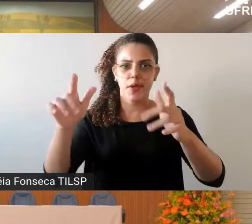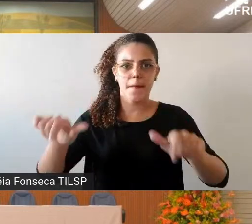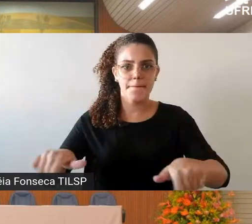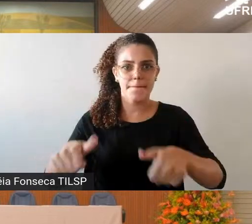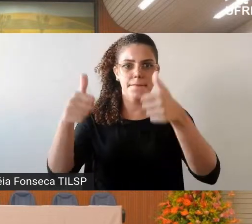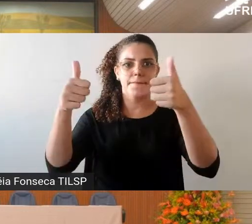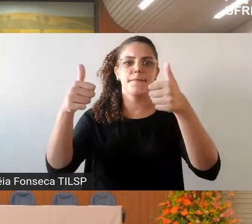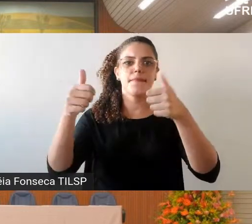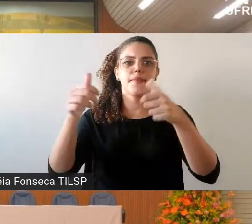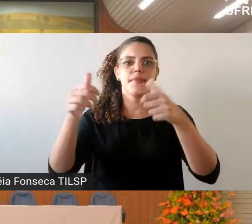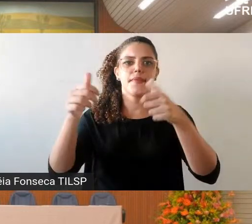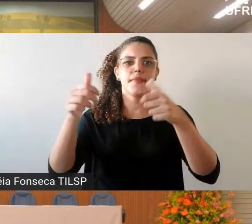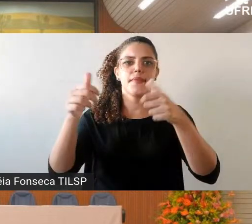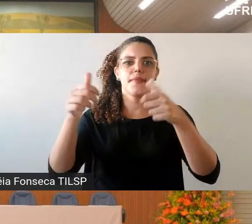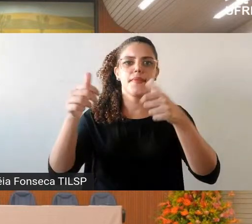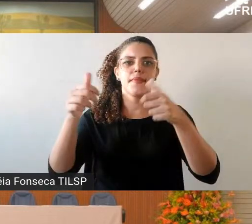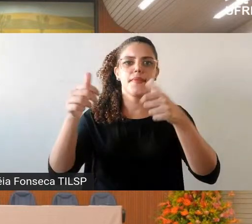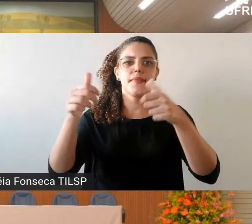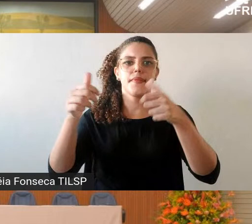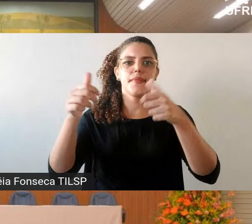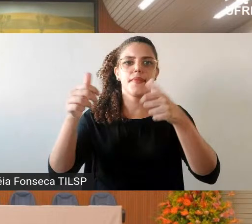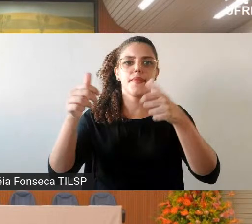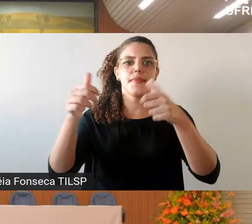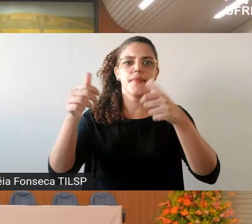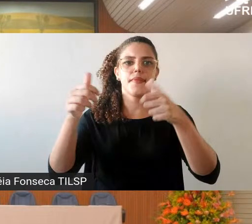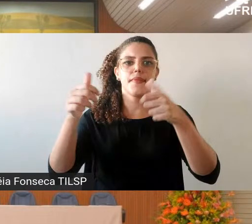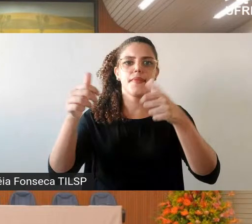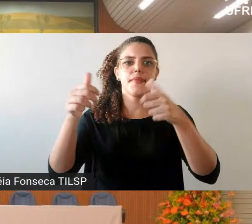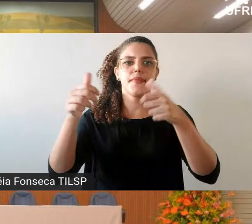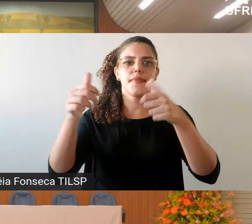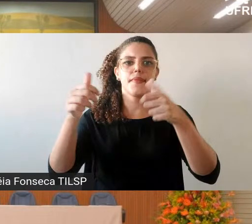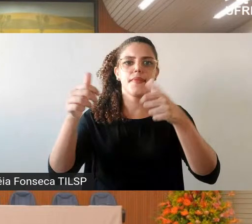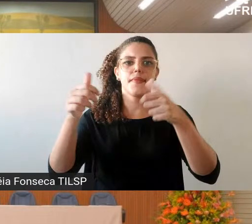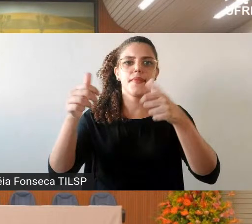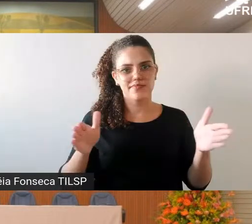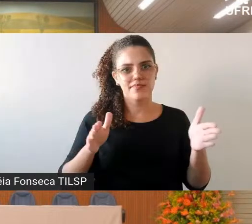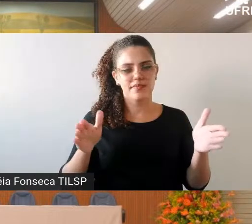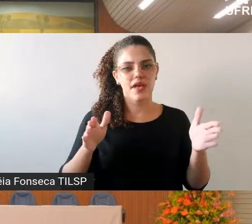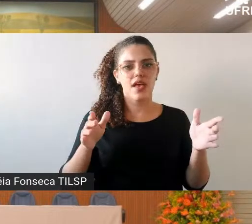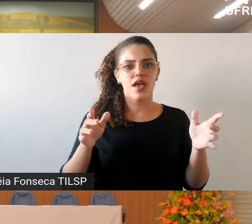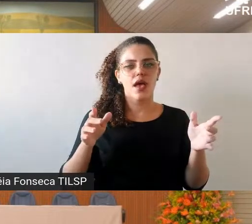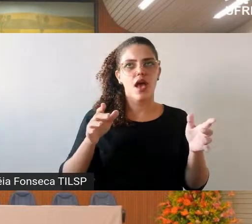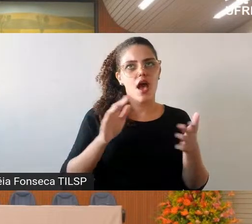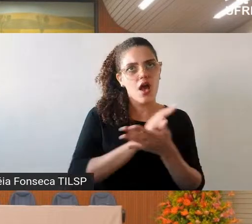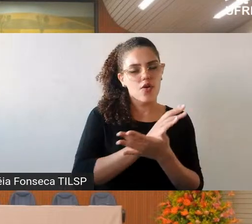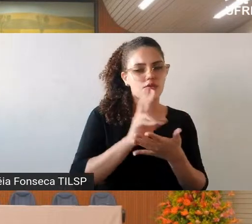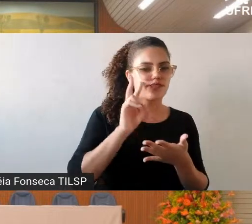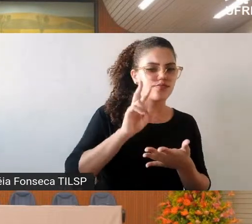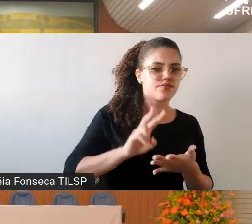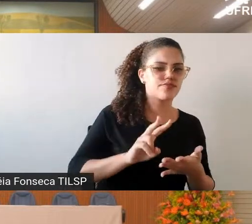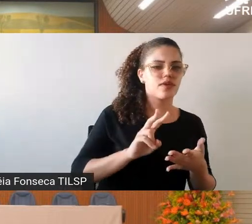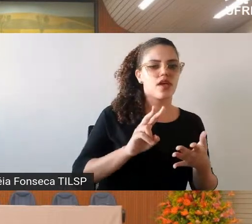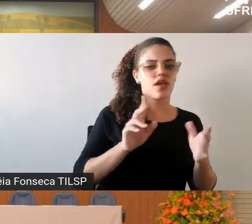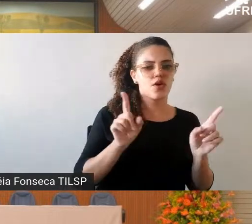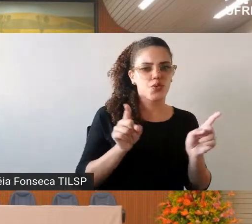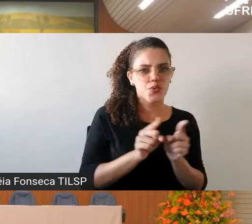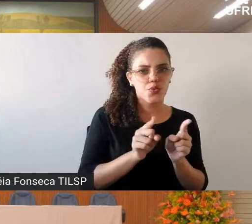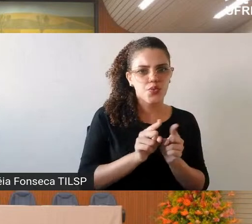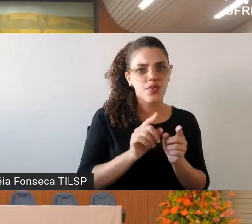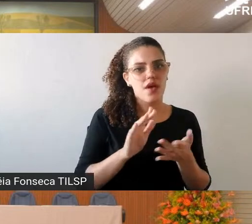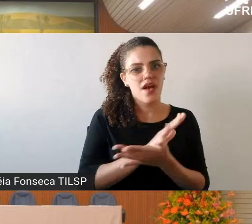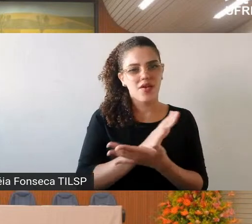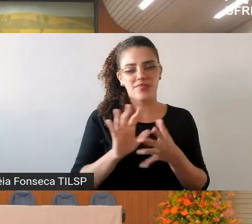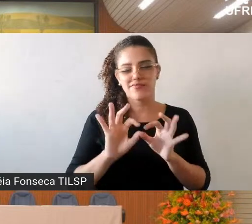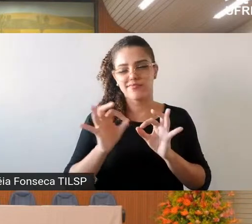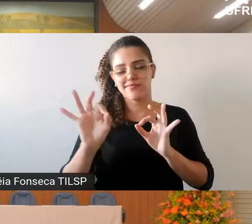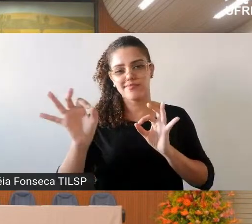momento pandêmico, pode ser curto, para outros pode ser longo, mas tenham em mente que, por muitas vezes nas nossas vidas,